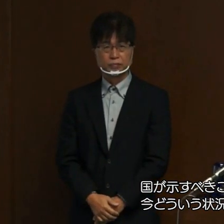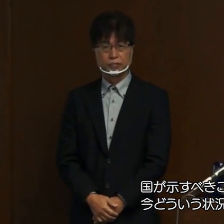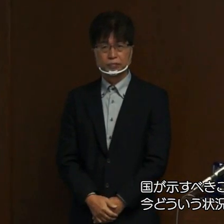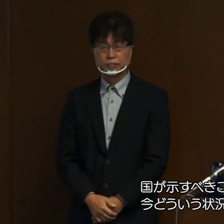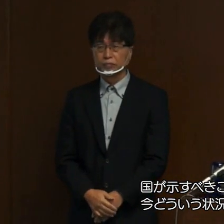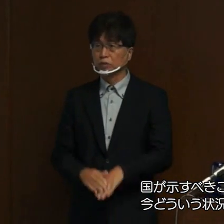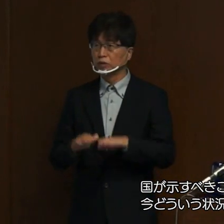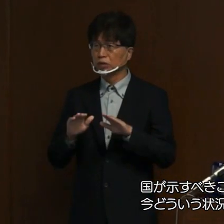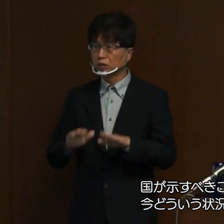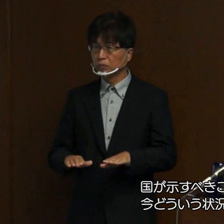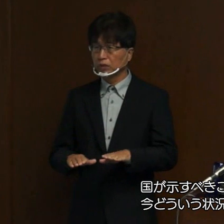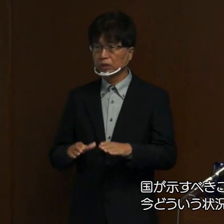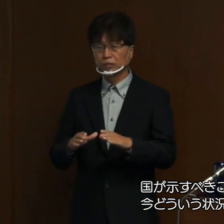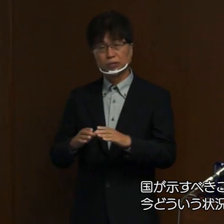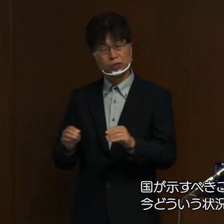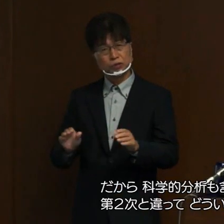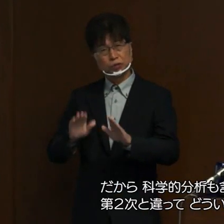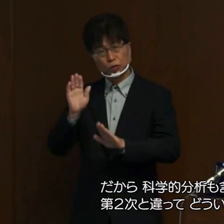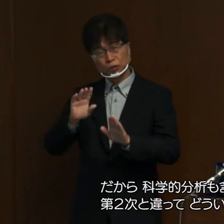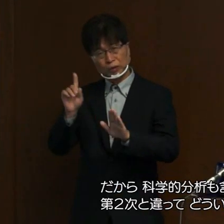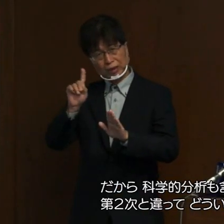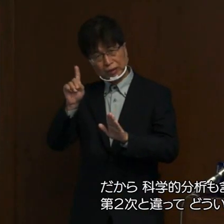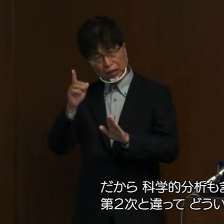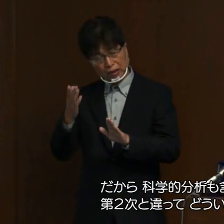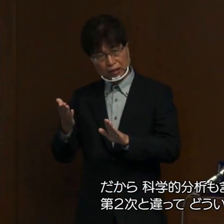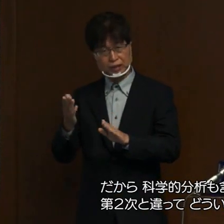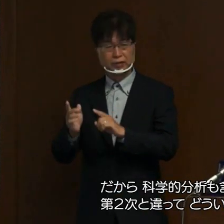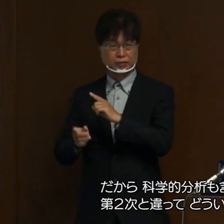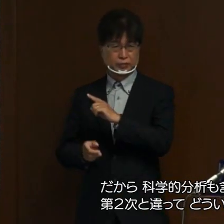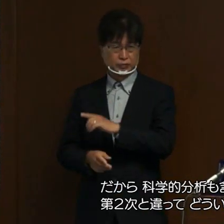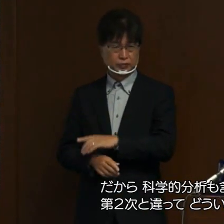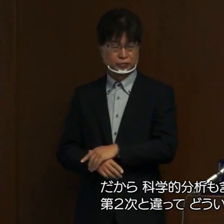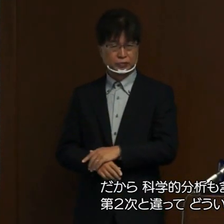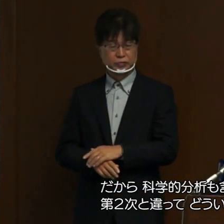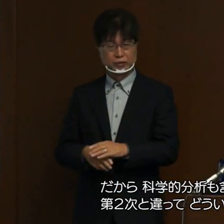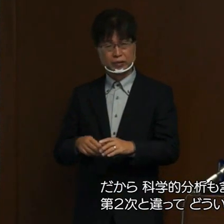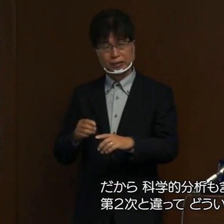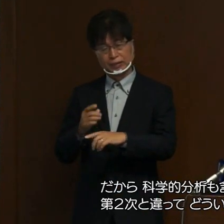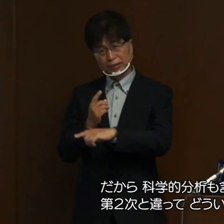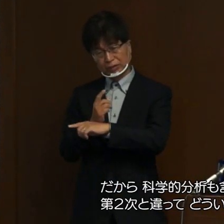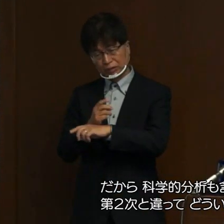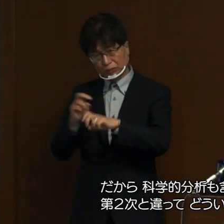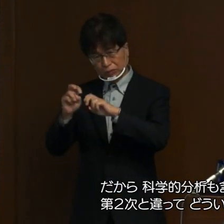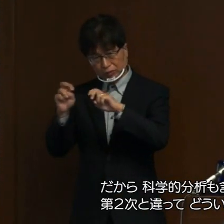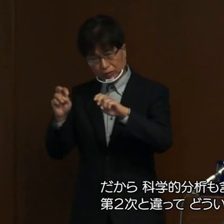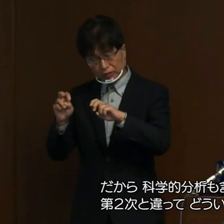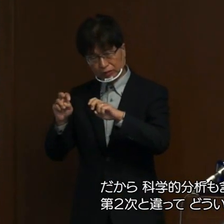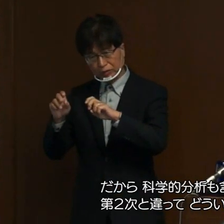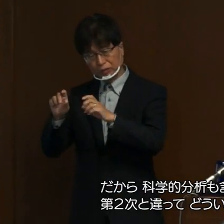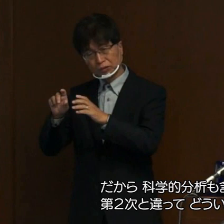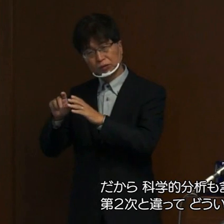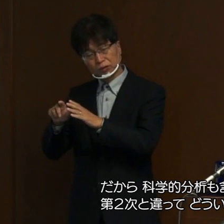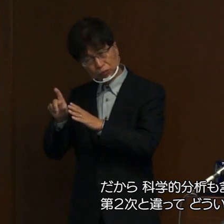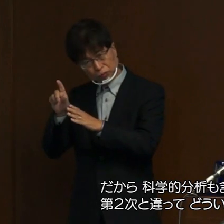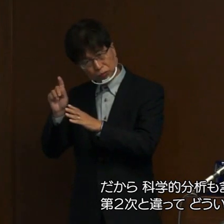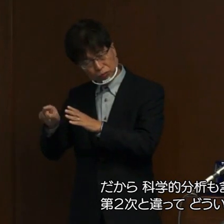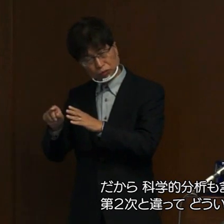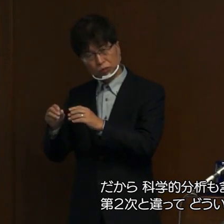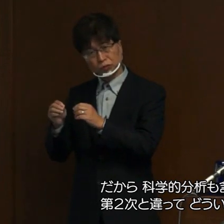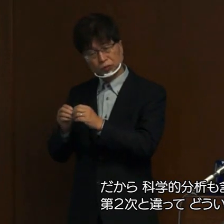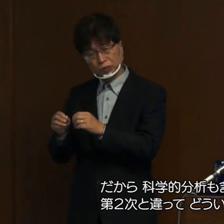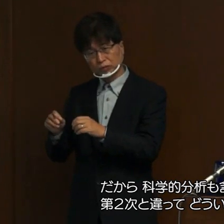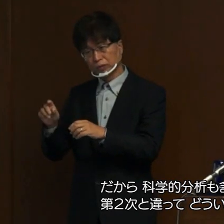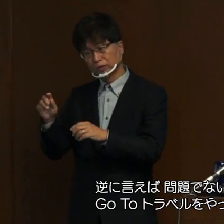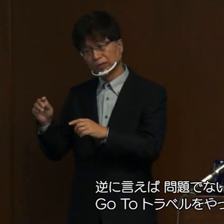今どういう状況にあるのか、だから科学的分析も含めて第一次第二次と違ってどういうところが